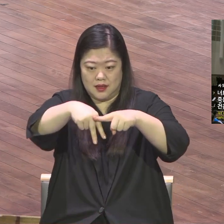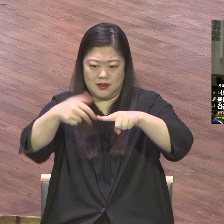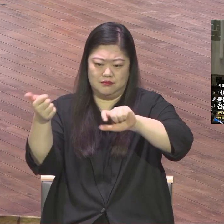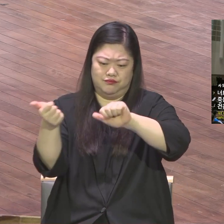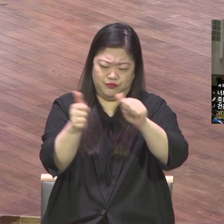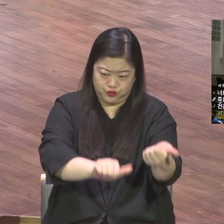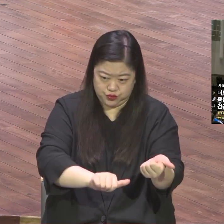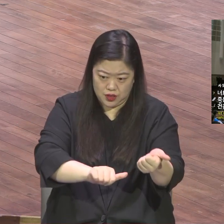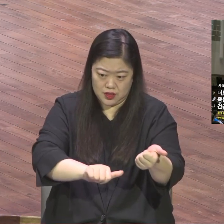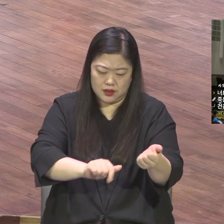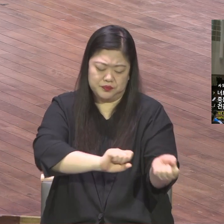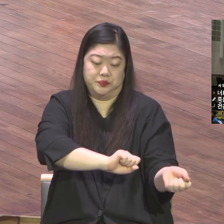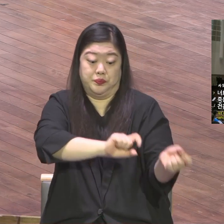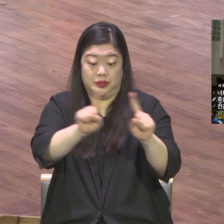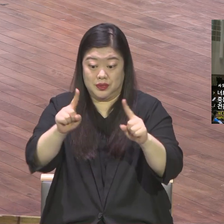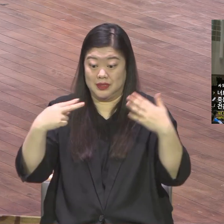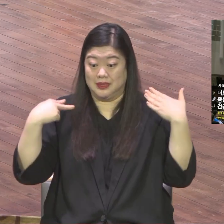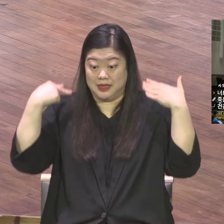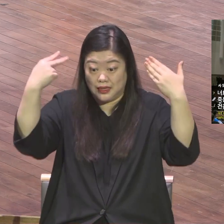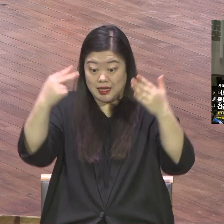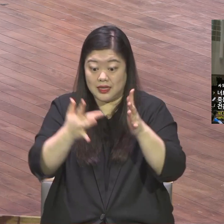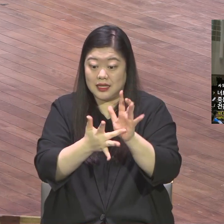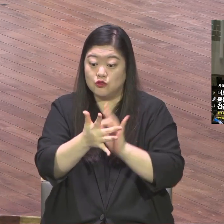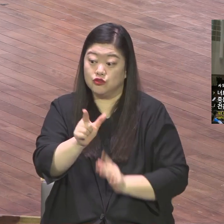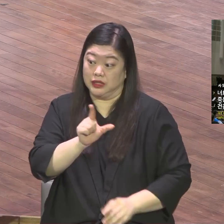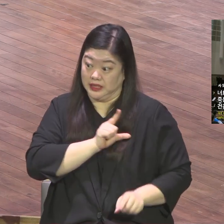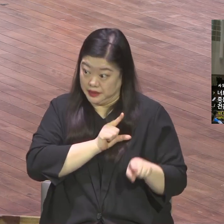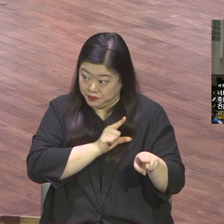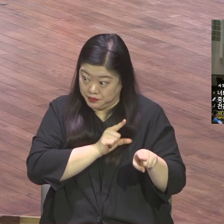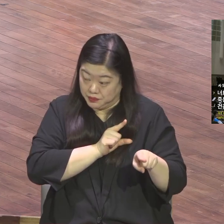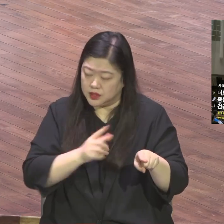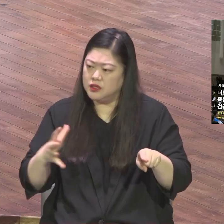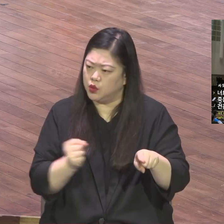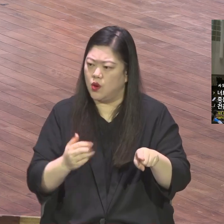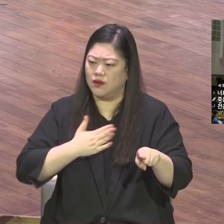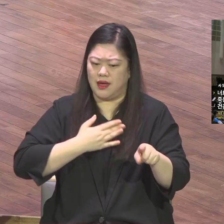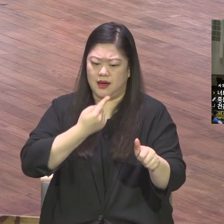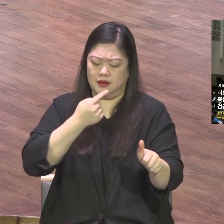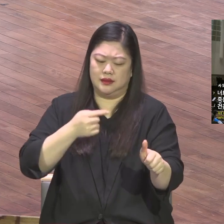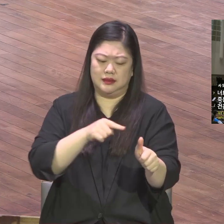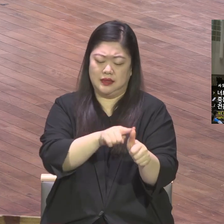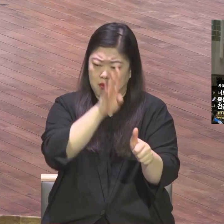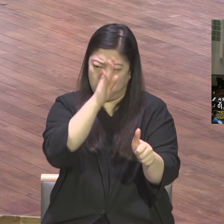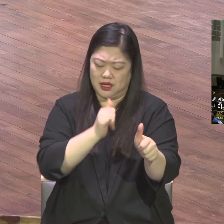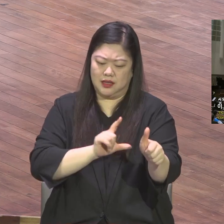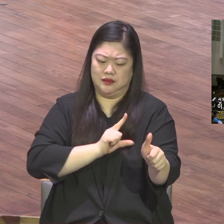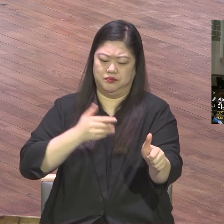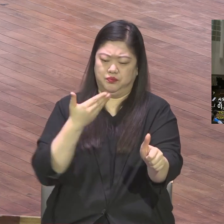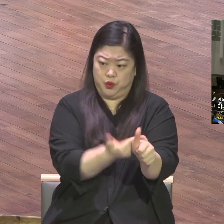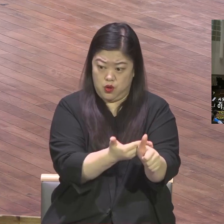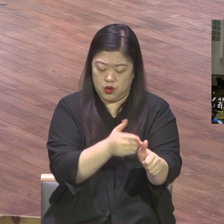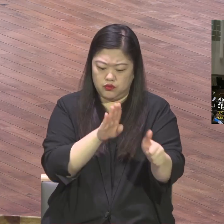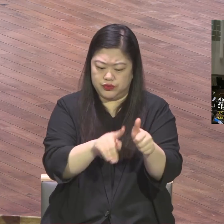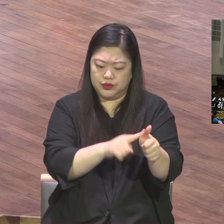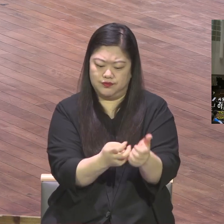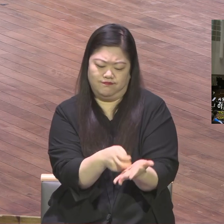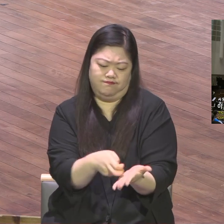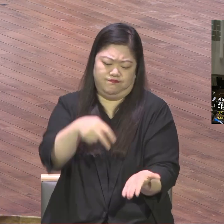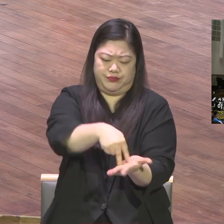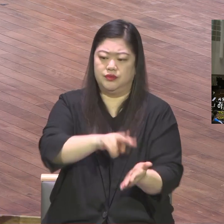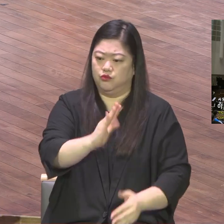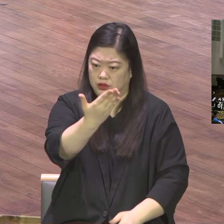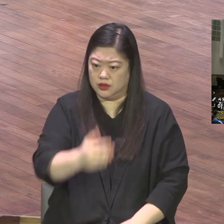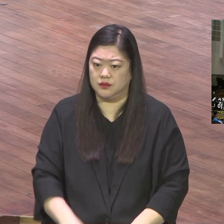가운데서 살리신 나사렛 예수 그리스도의 이름으로 이 사람이 건강하게 되어 너희 앞에 섰느니라. 이 예수는